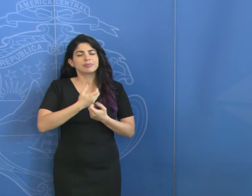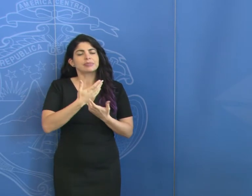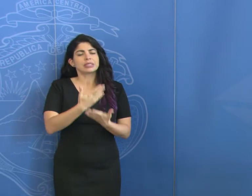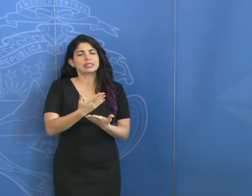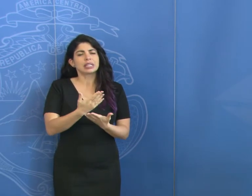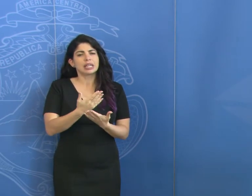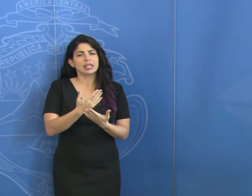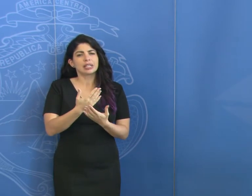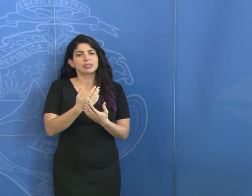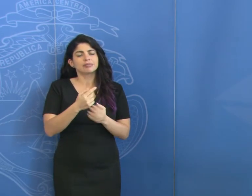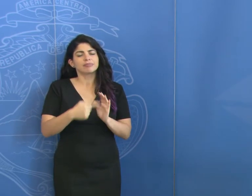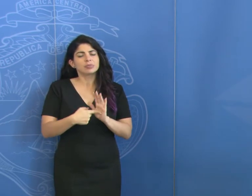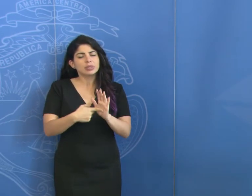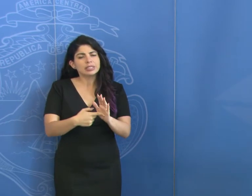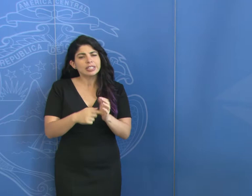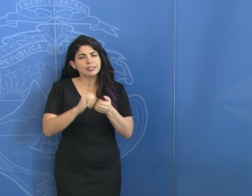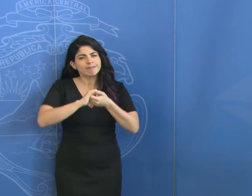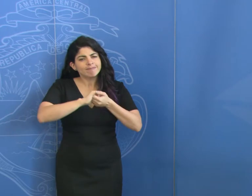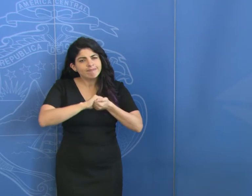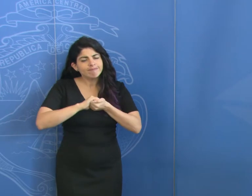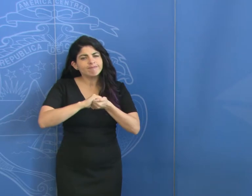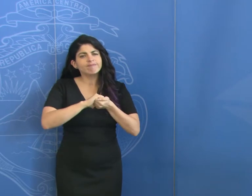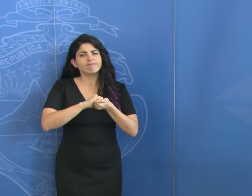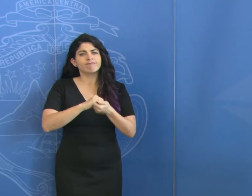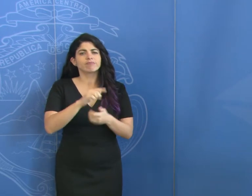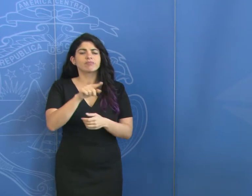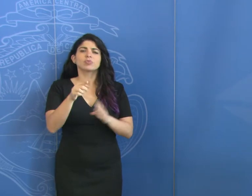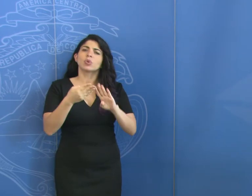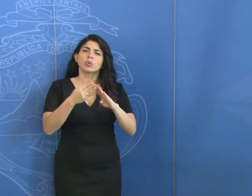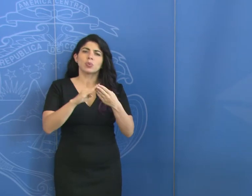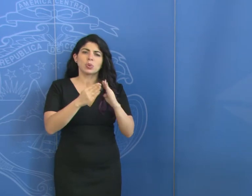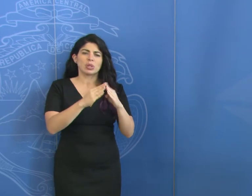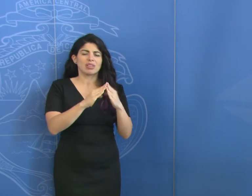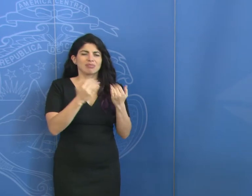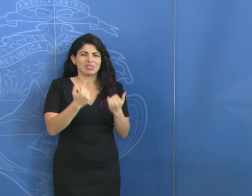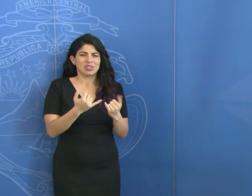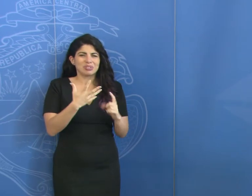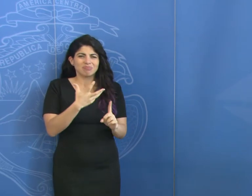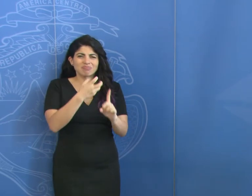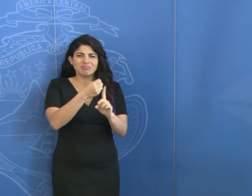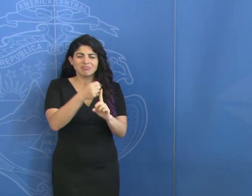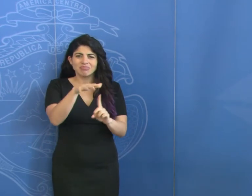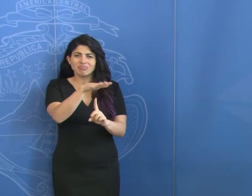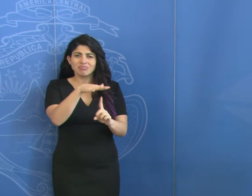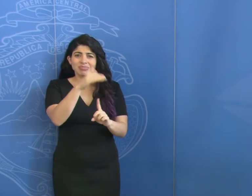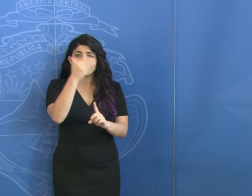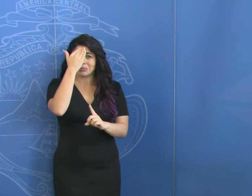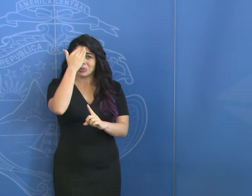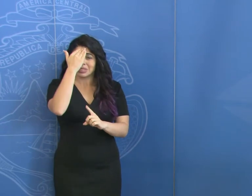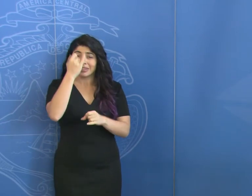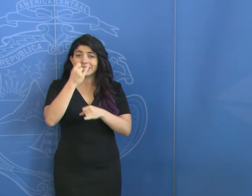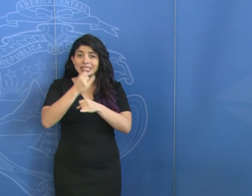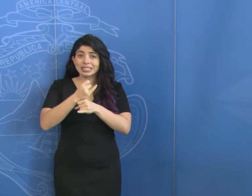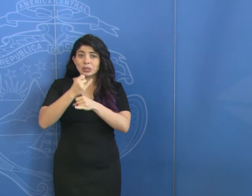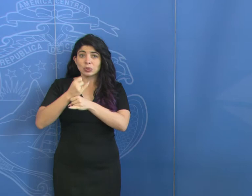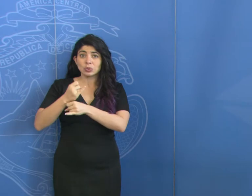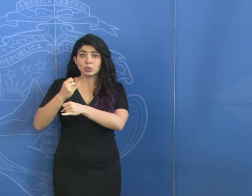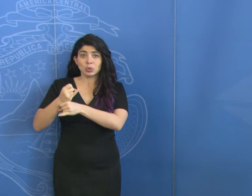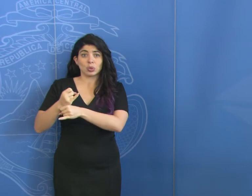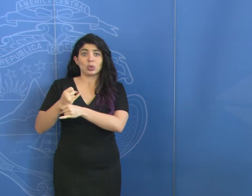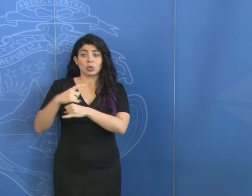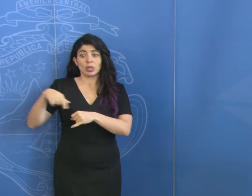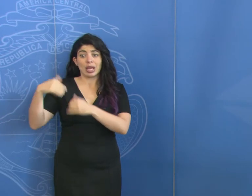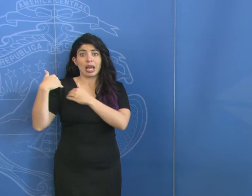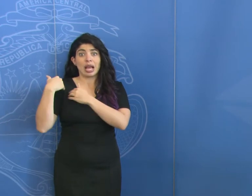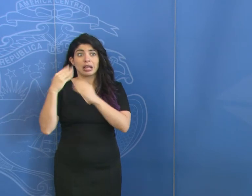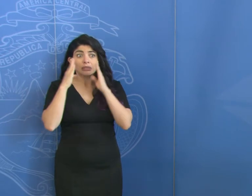nuestra sentida manifestación de solidaridad a las comunidades que han sido afectadas, sabiendo que las instituciones de primera